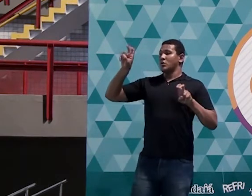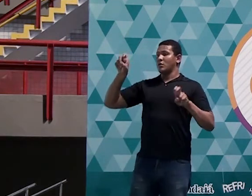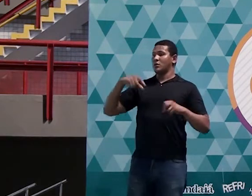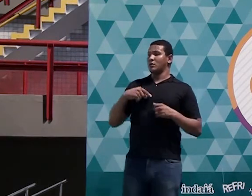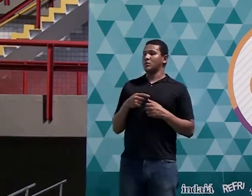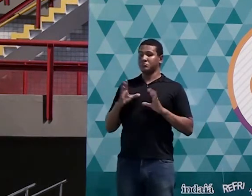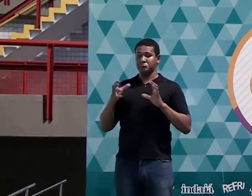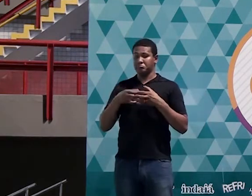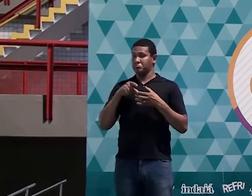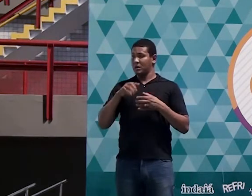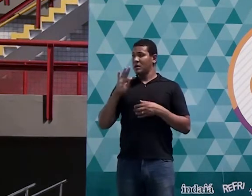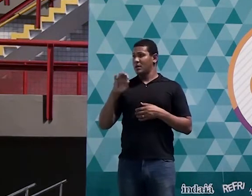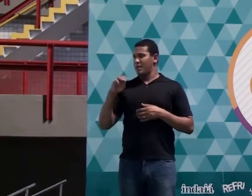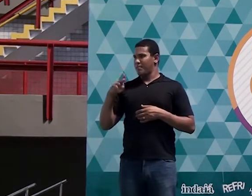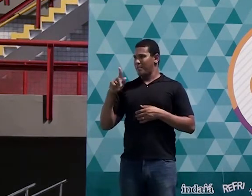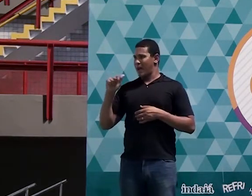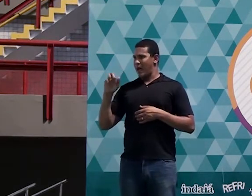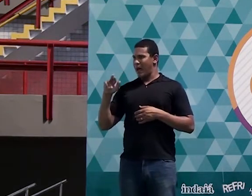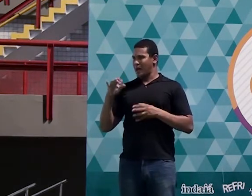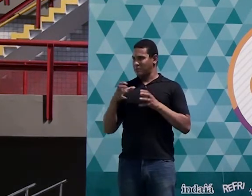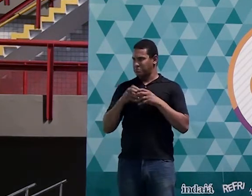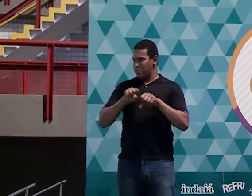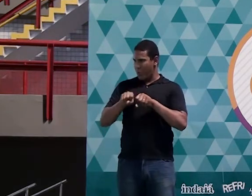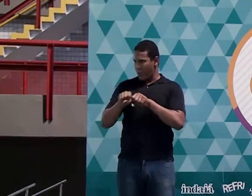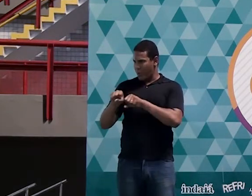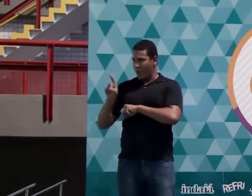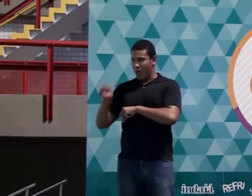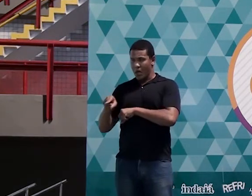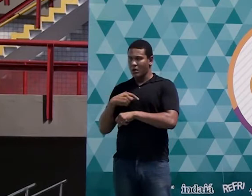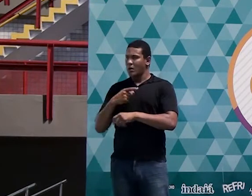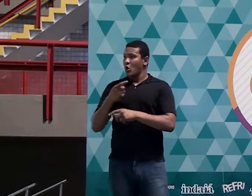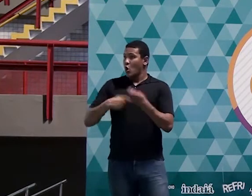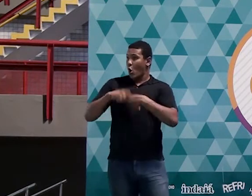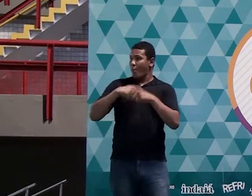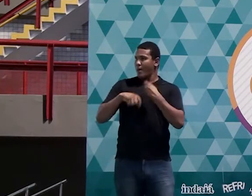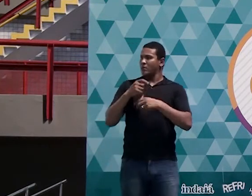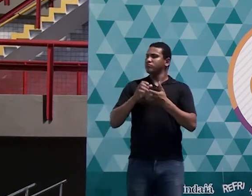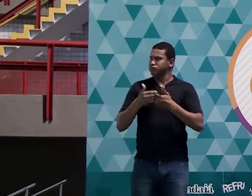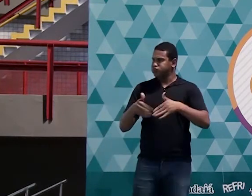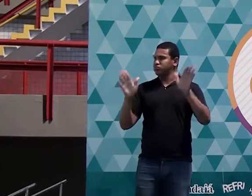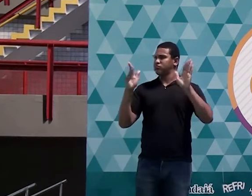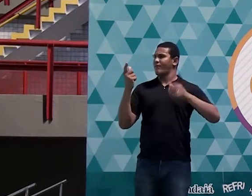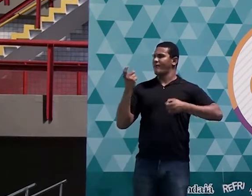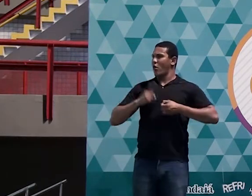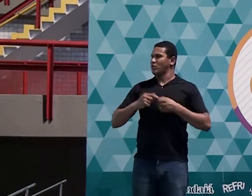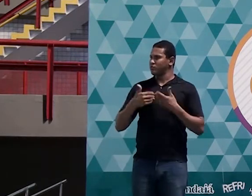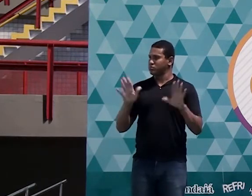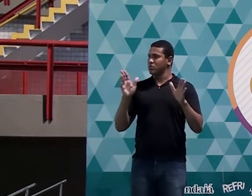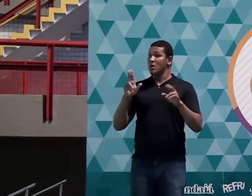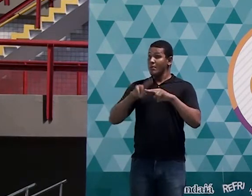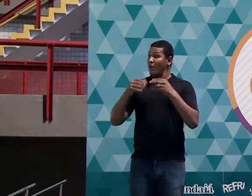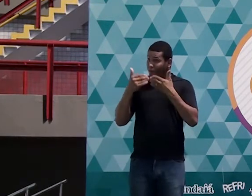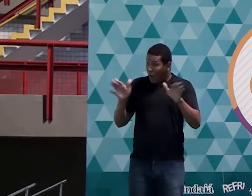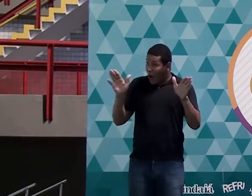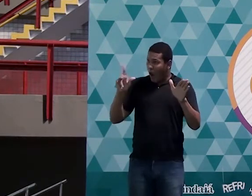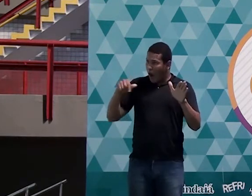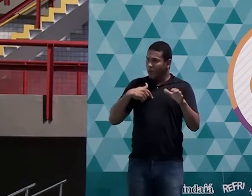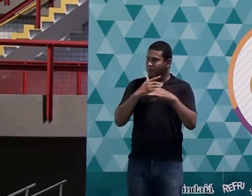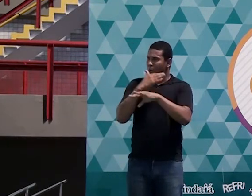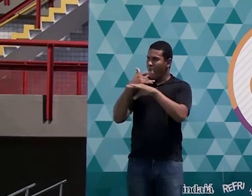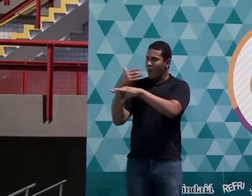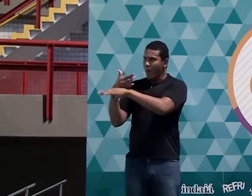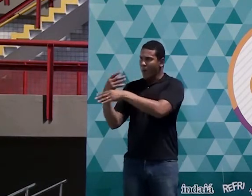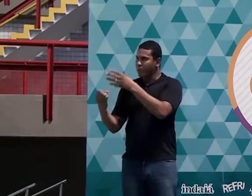o comércio reabriu. Quando o comércio reabriu na Idade Média, voltou a surgir cidade. Essas cidades vão